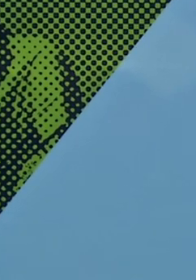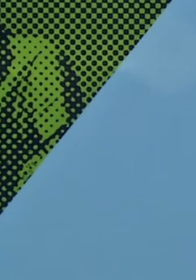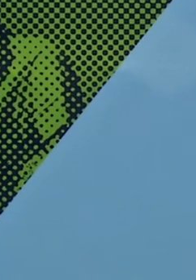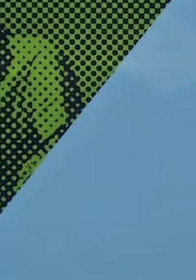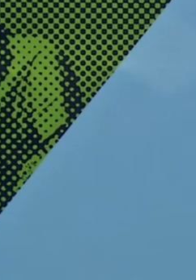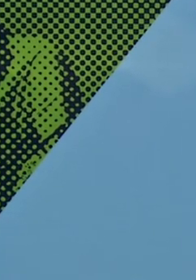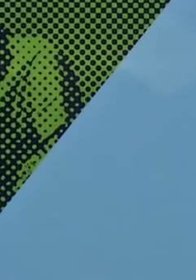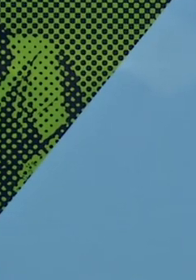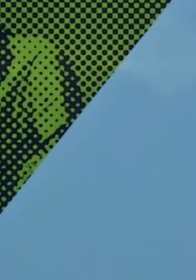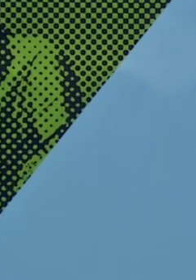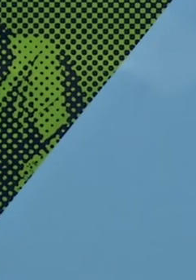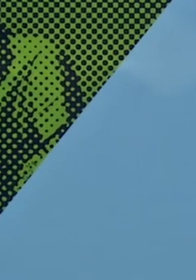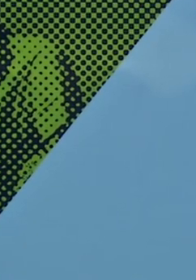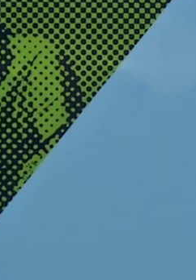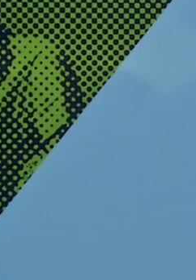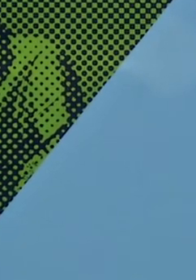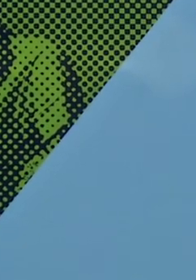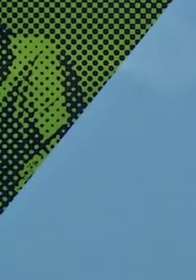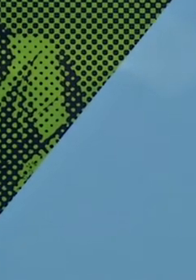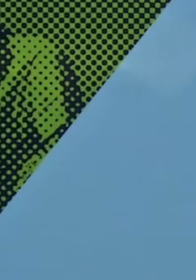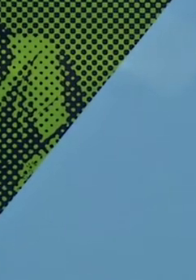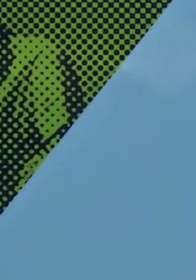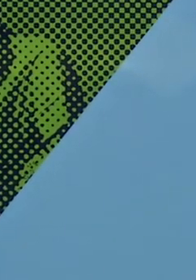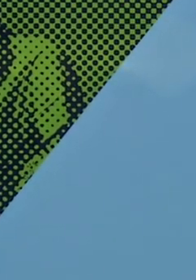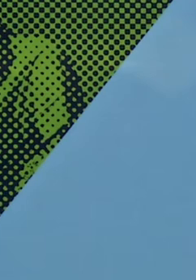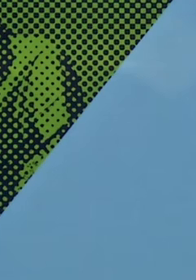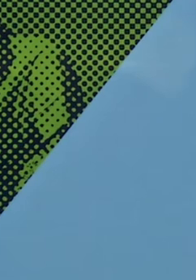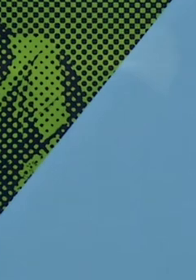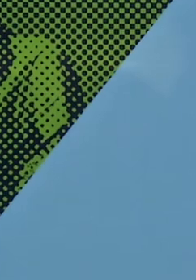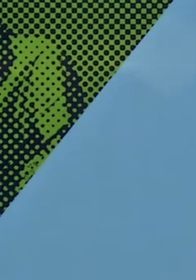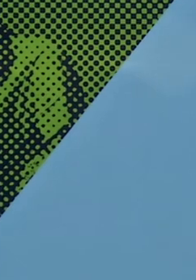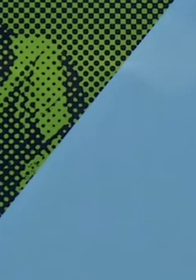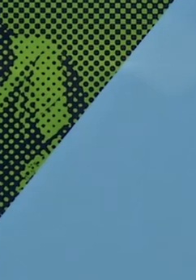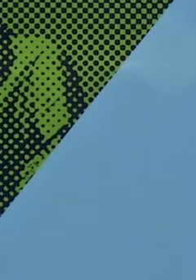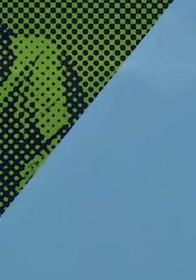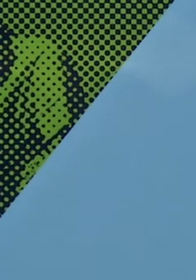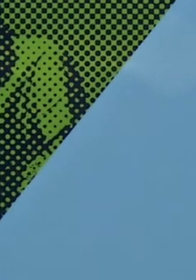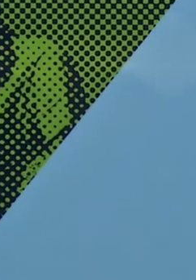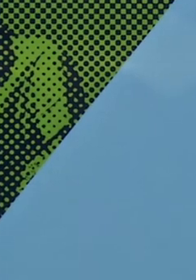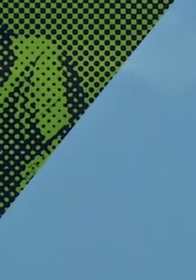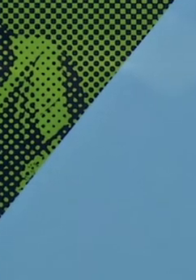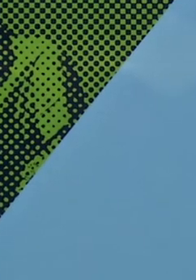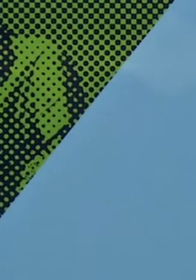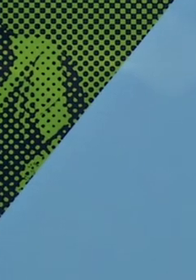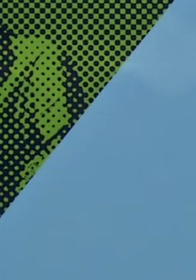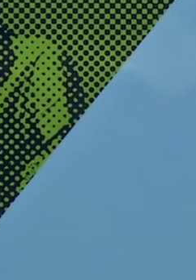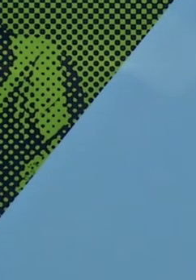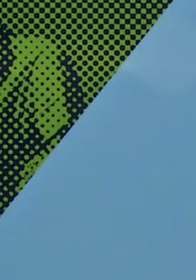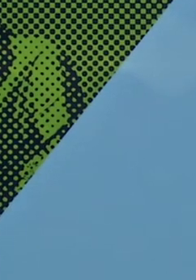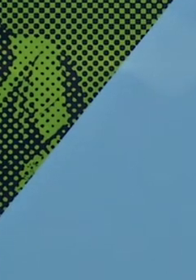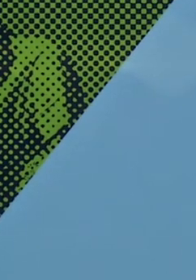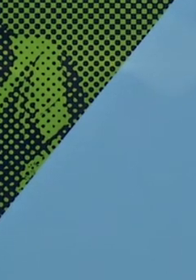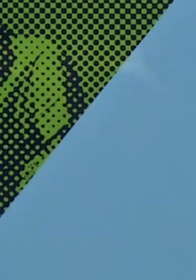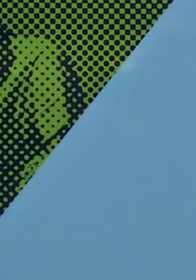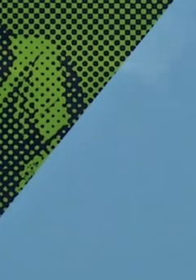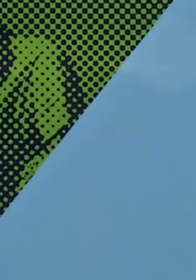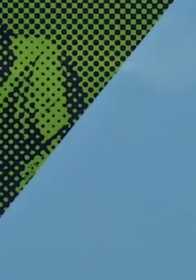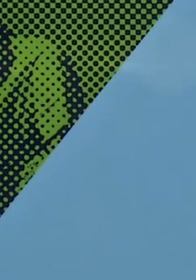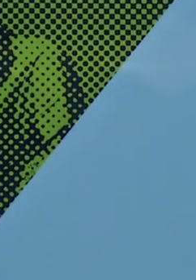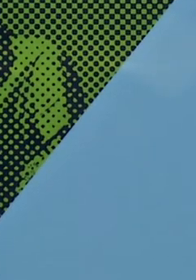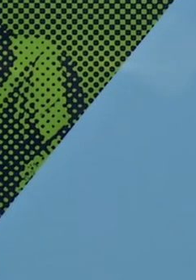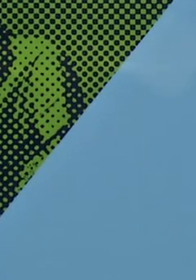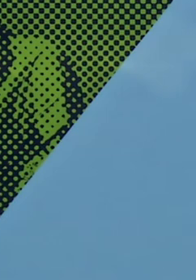ett helt nytt kapitel i möjligheterna. Mm. Och om vi får den här förbindelsen mellan Hamburg och Stockholm, Oslo, så börjar ett nytt kapitel också. Men du har